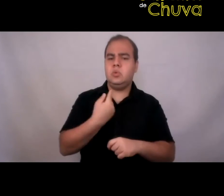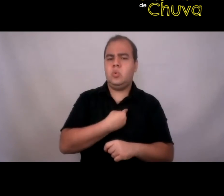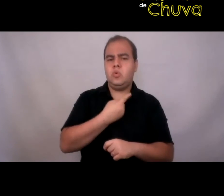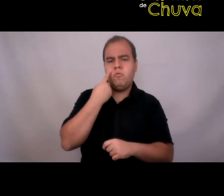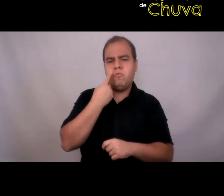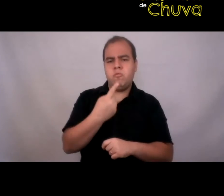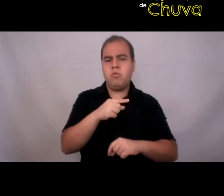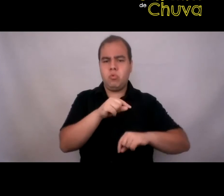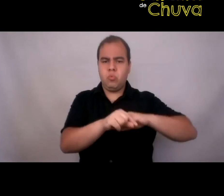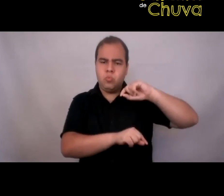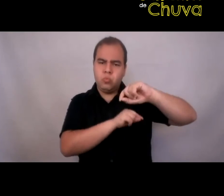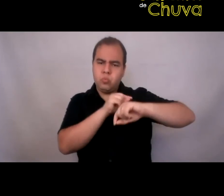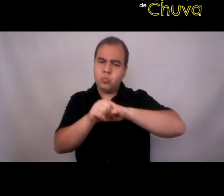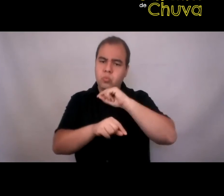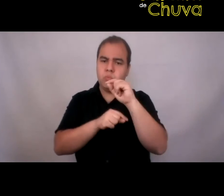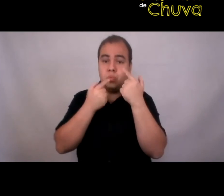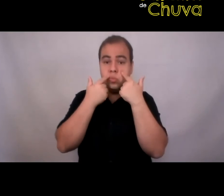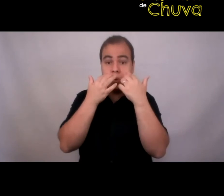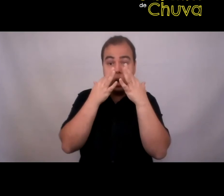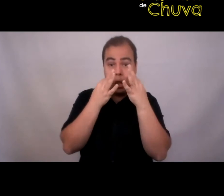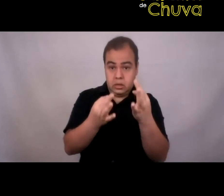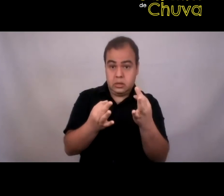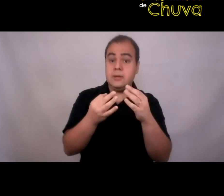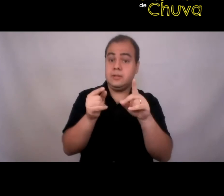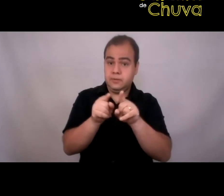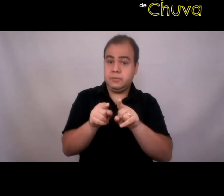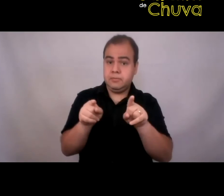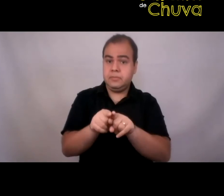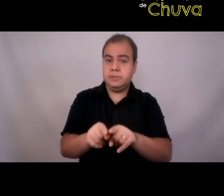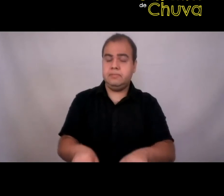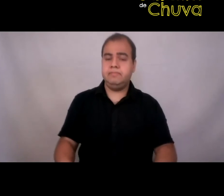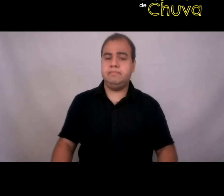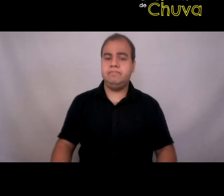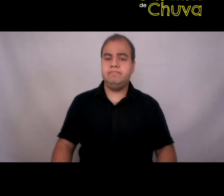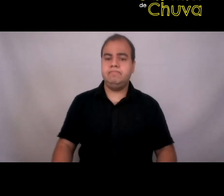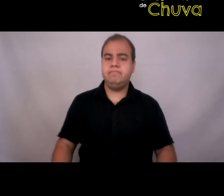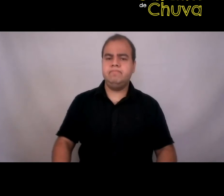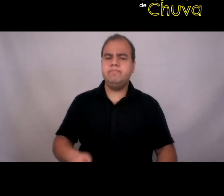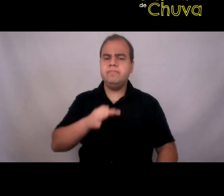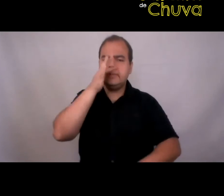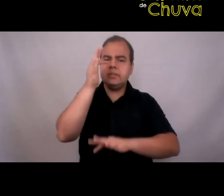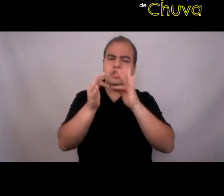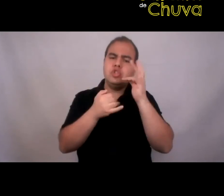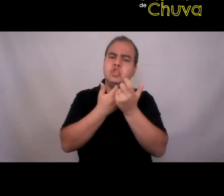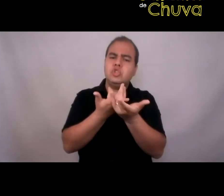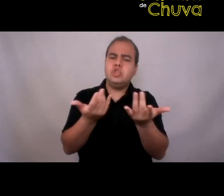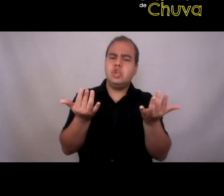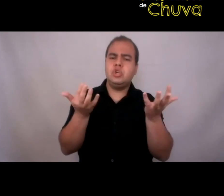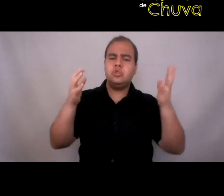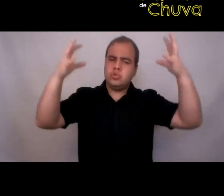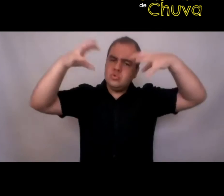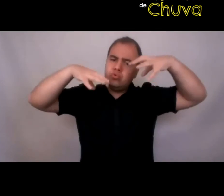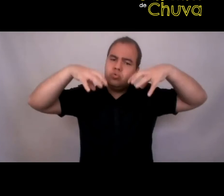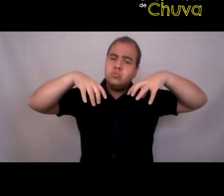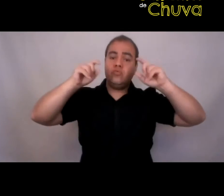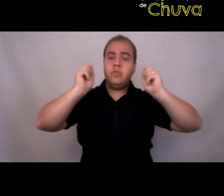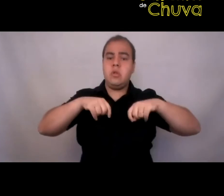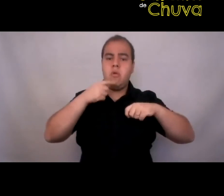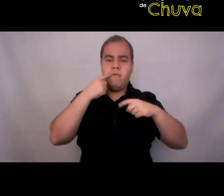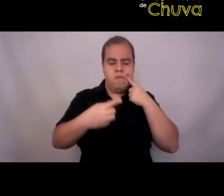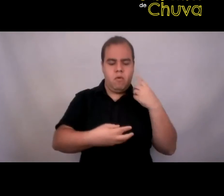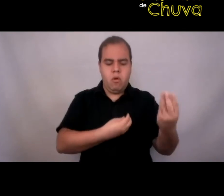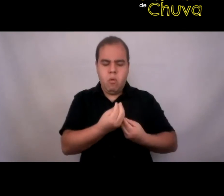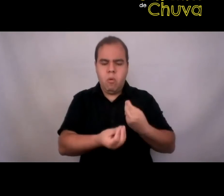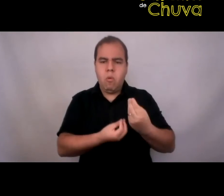esteja em atenção deles também. Jardins de chuva retém a poluição de água difusa e pontual. Qual a